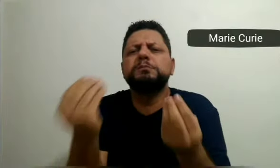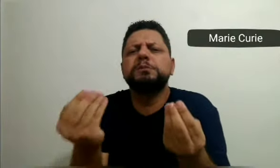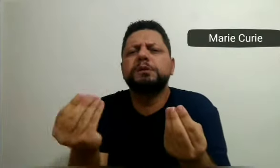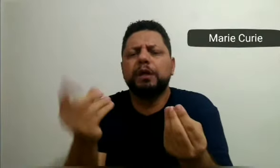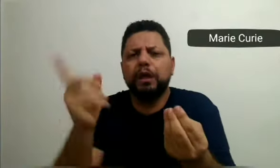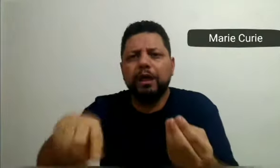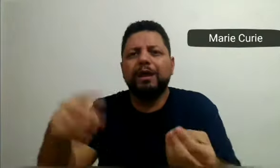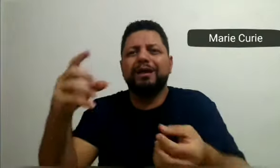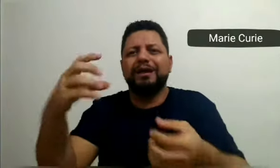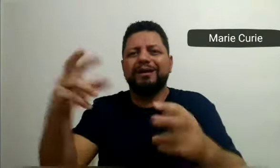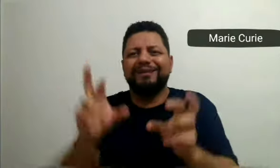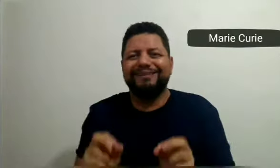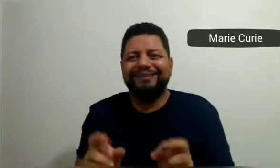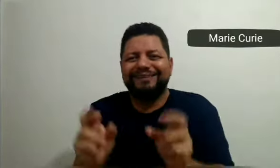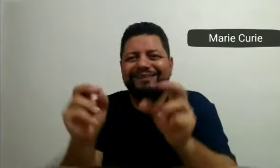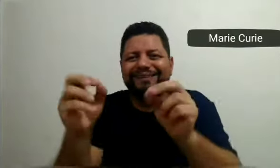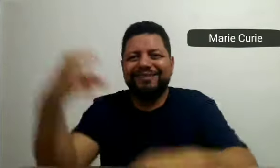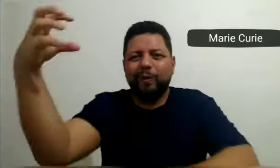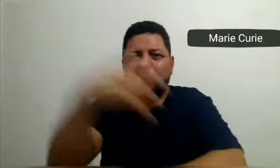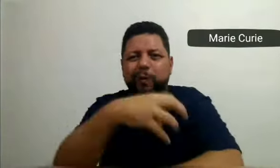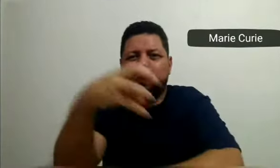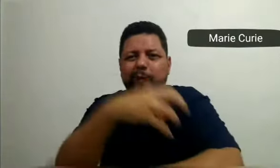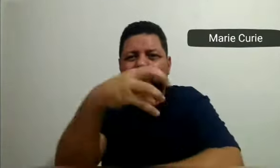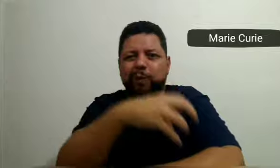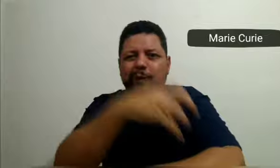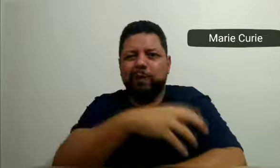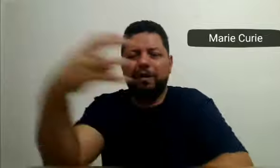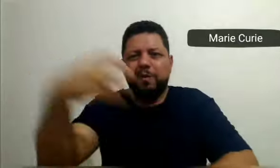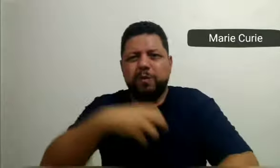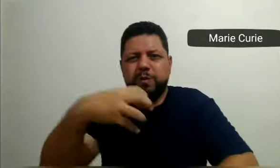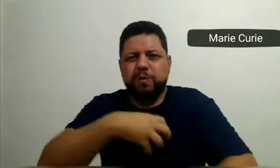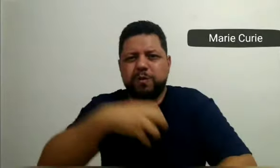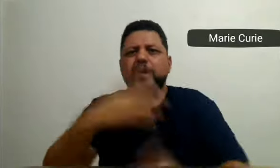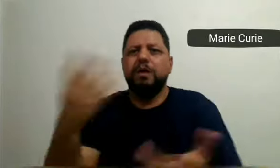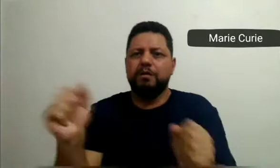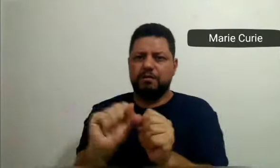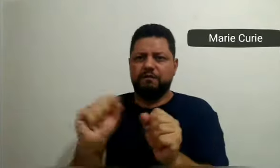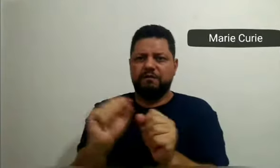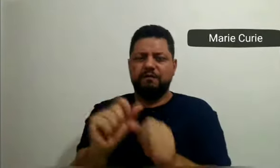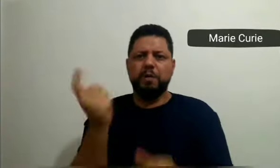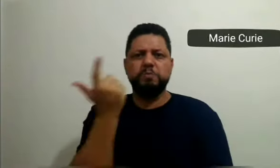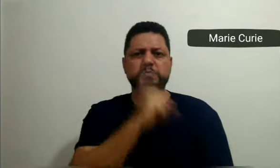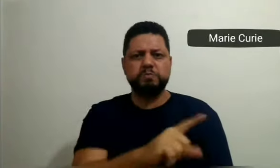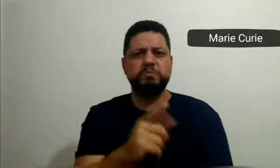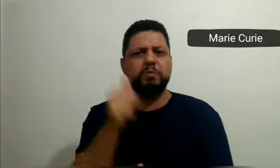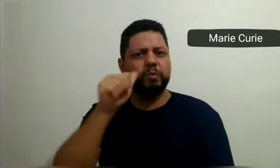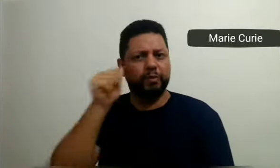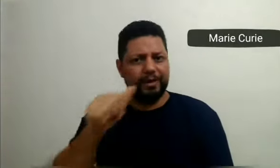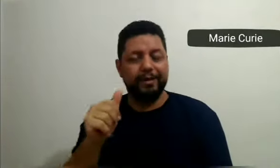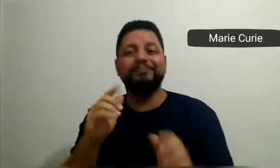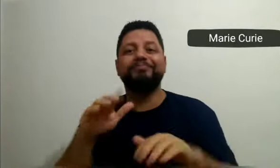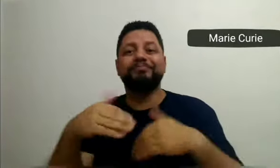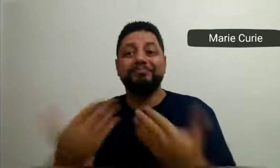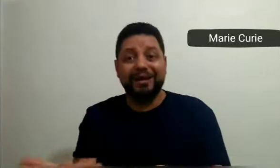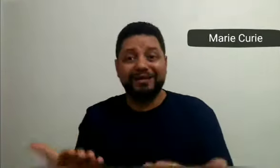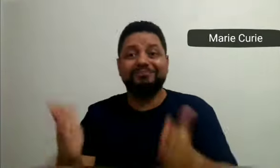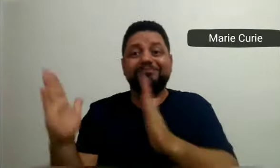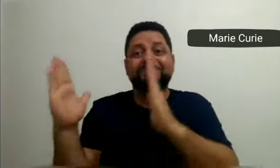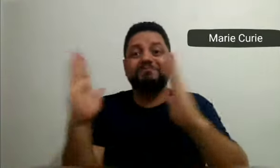também muito utilizado no tratamento de saúde de pessoas com câncer, que é a radioterapia.